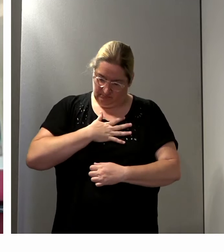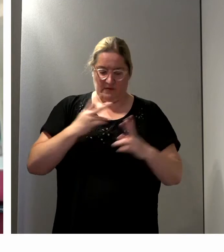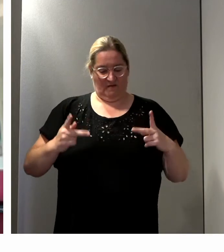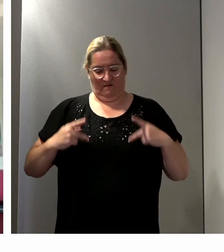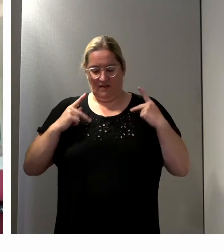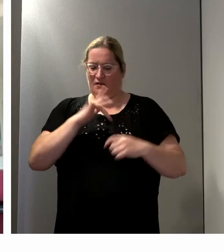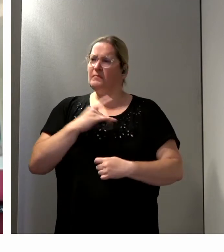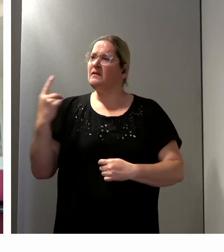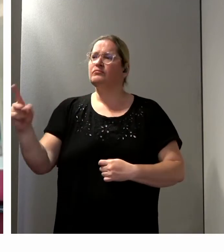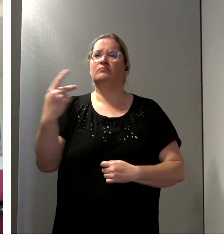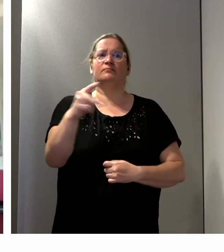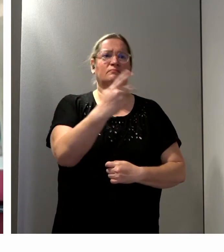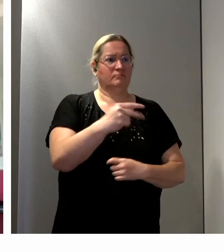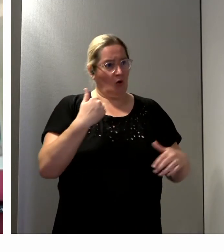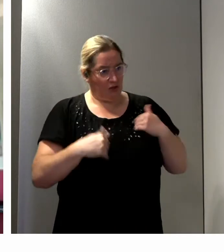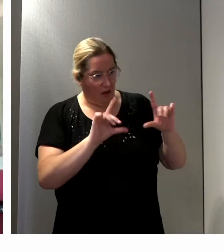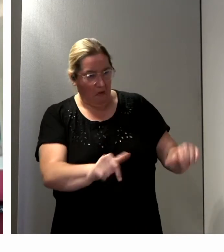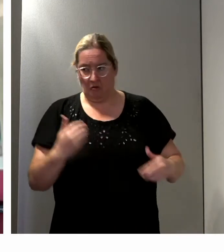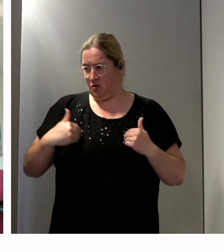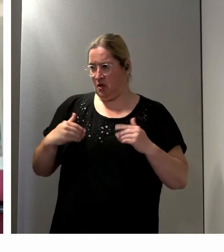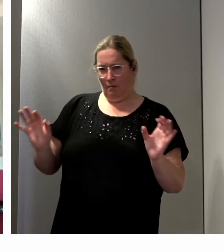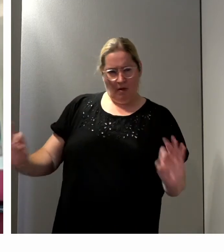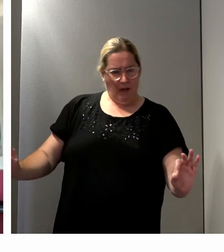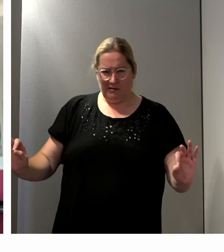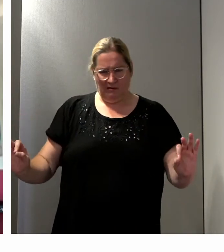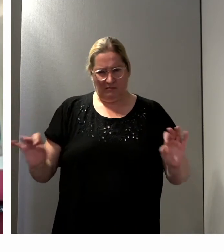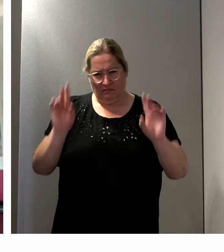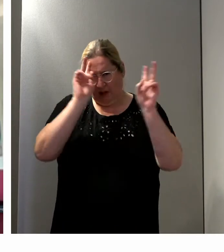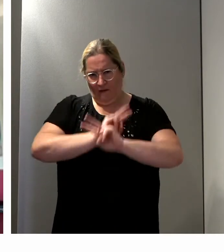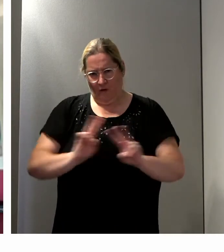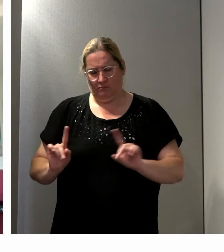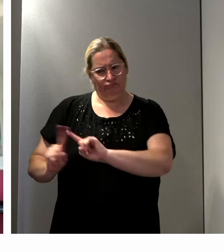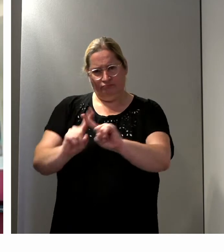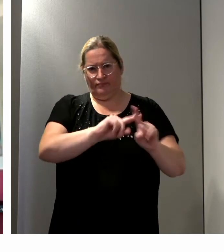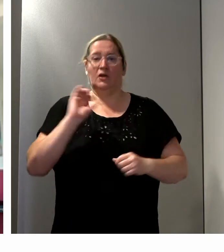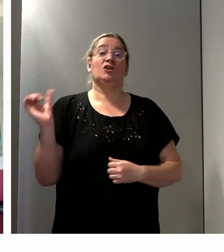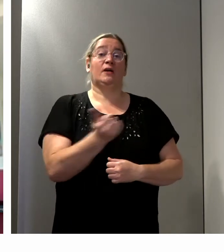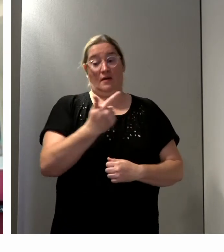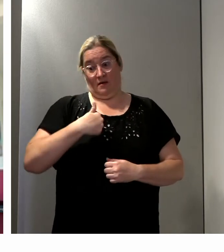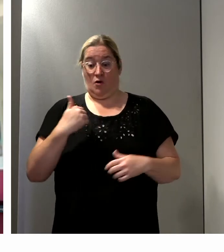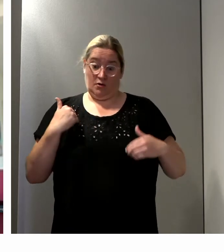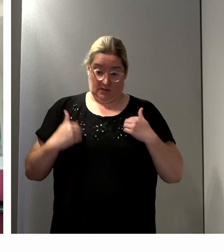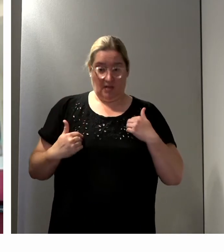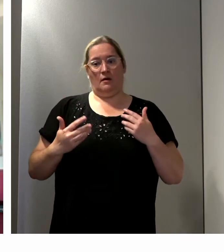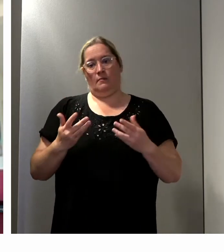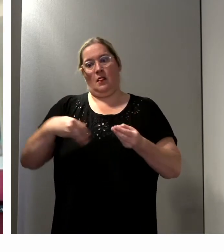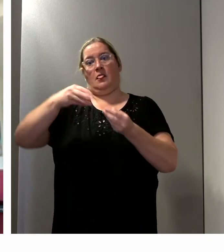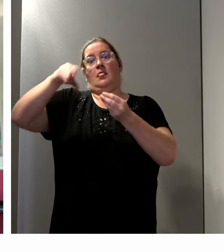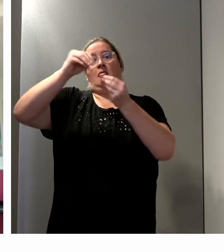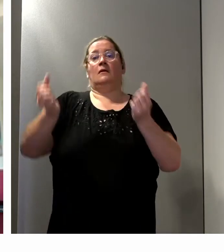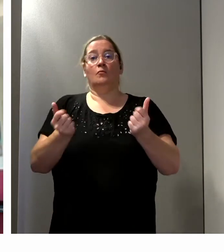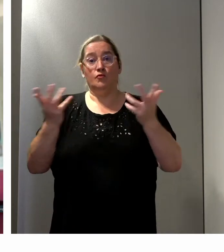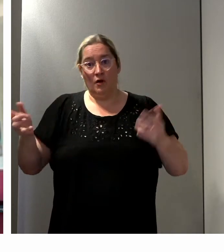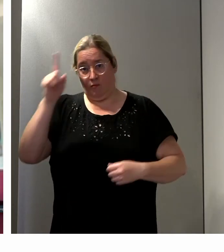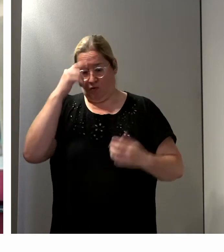handicapé ou valide. Voilà. Donc, moi, dans mon cas, je cumule les handicaps dans le sens où,